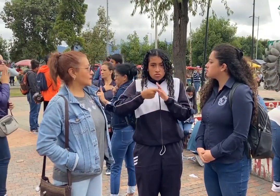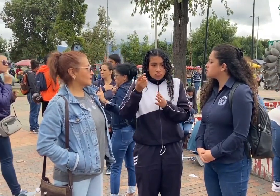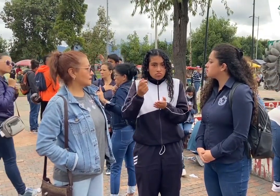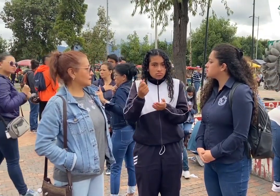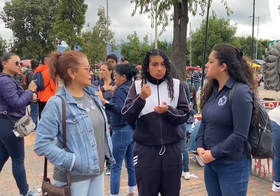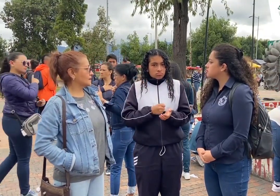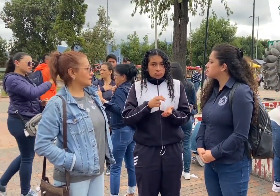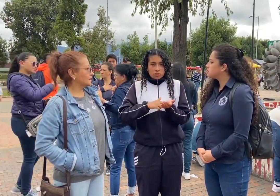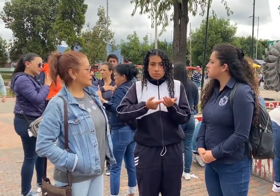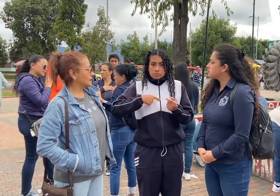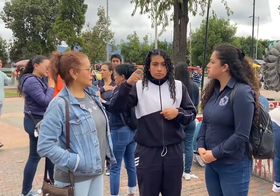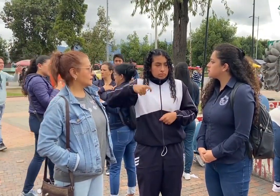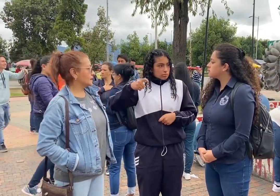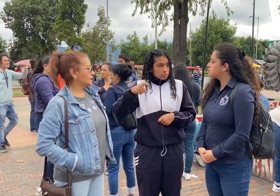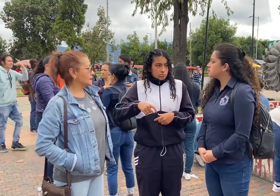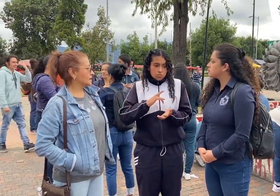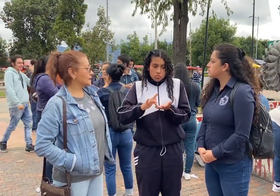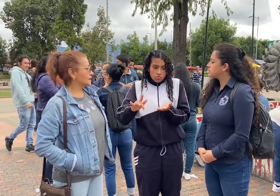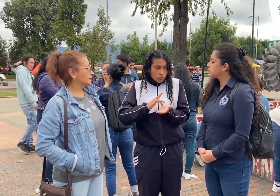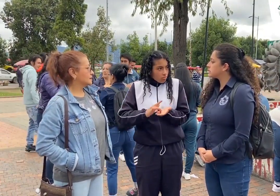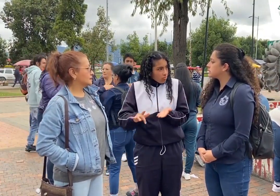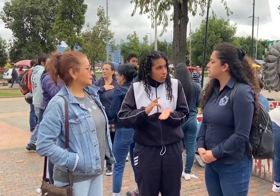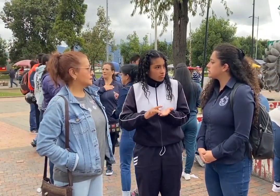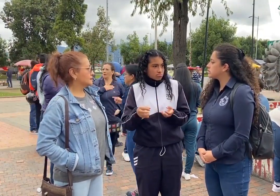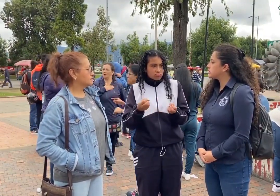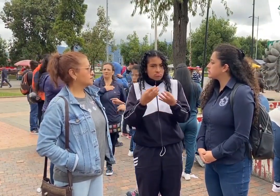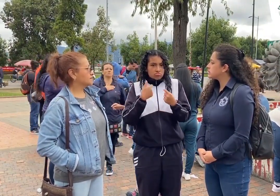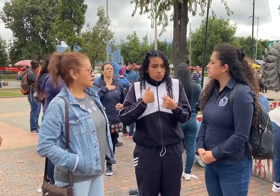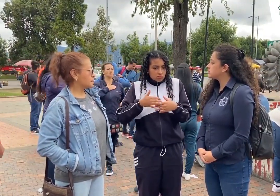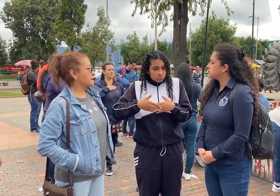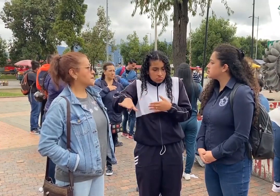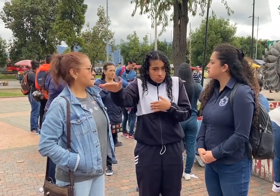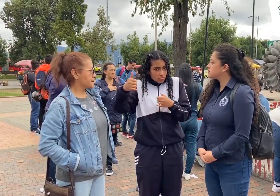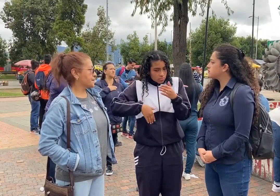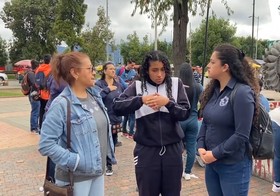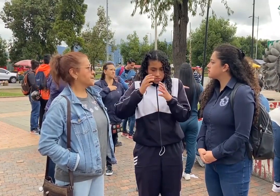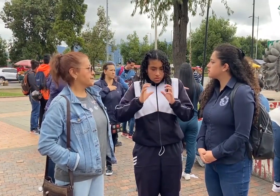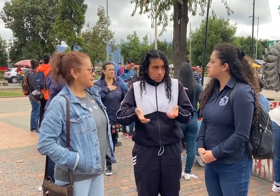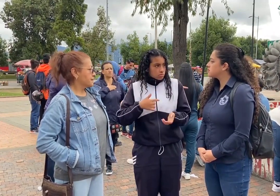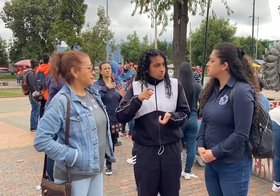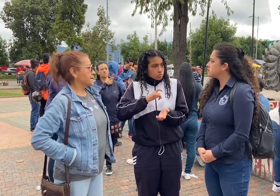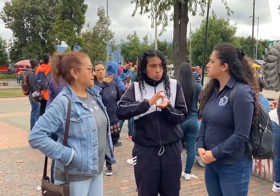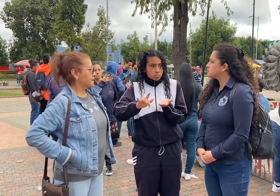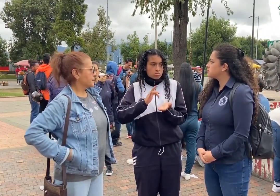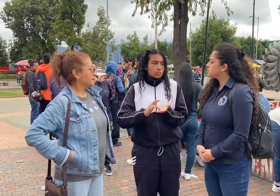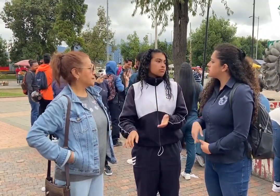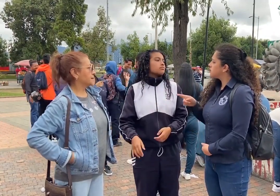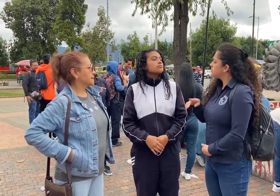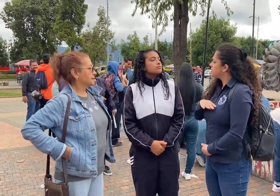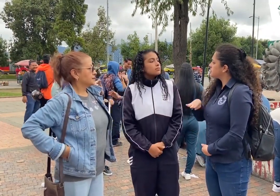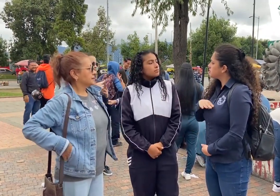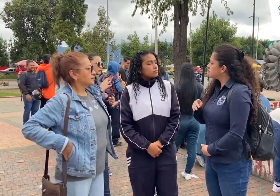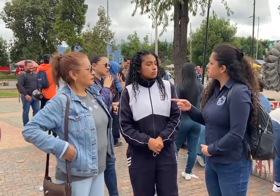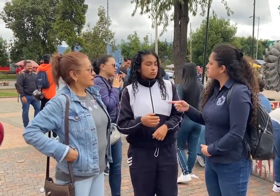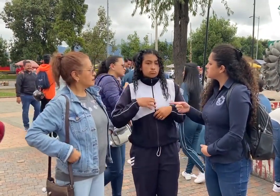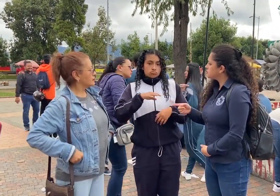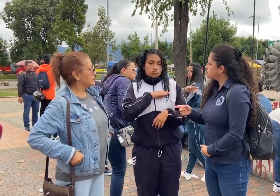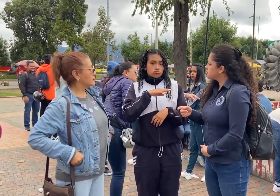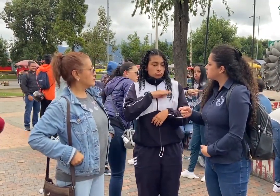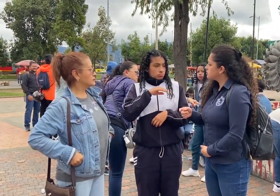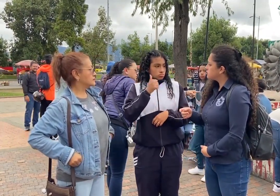y pues de ahora en adelante necesitamos el servicio de interpretación de manera urgente. Todo el año lectivo es indispensable el